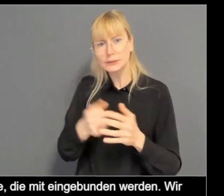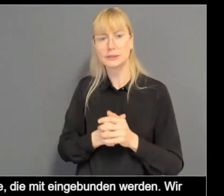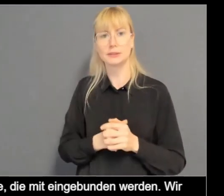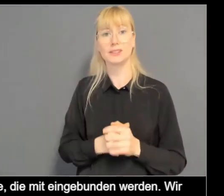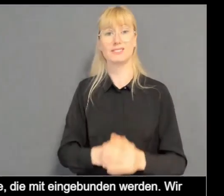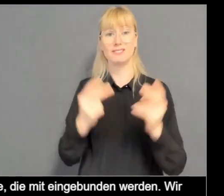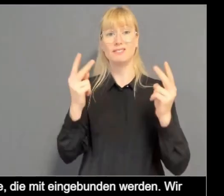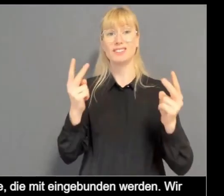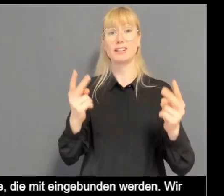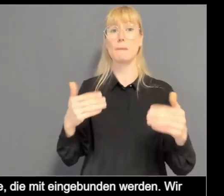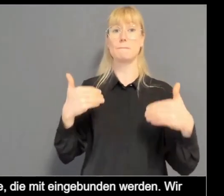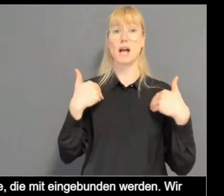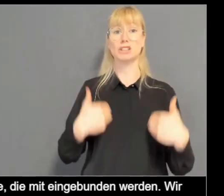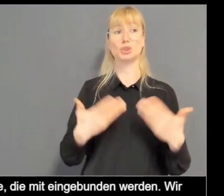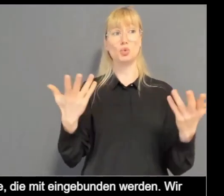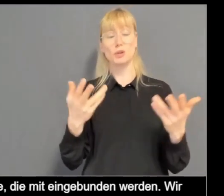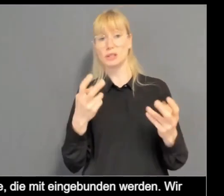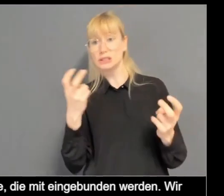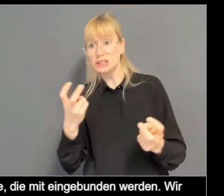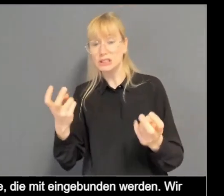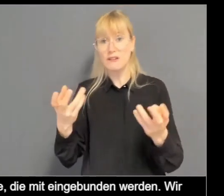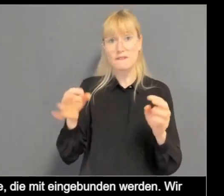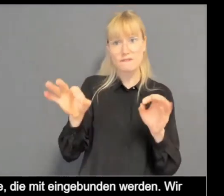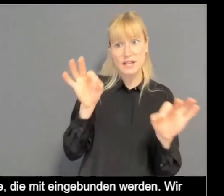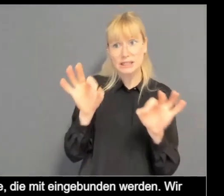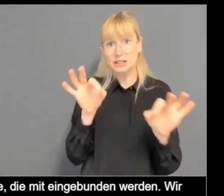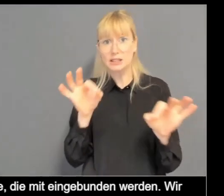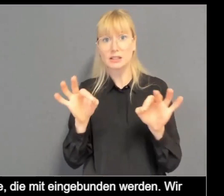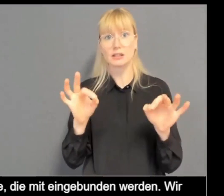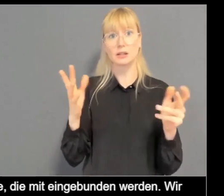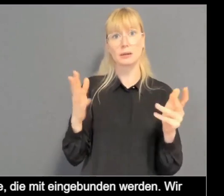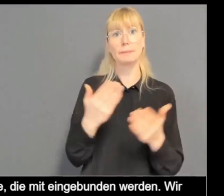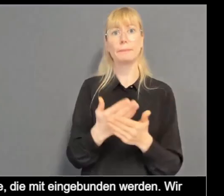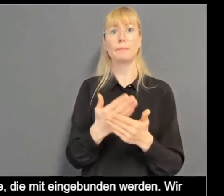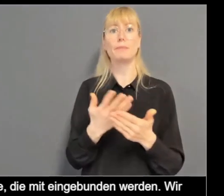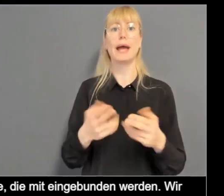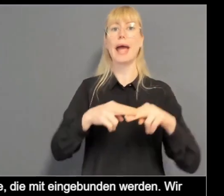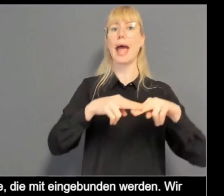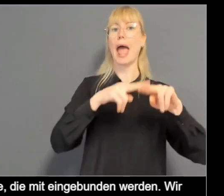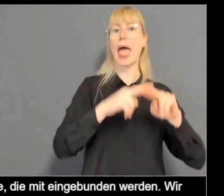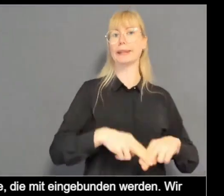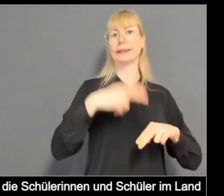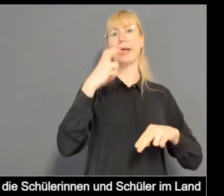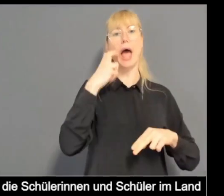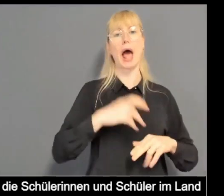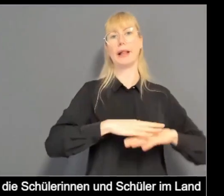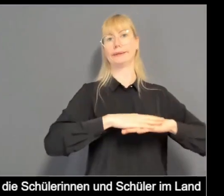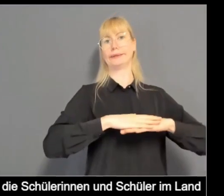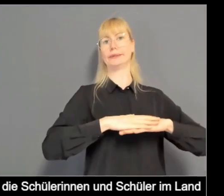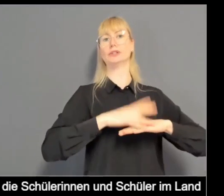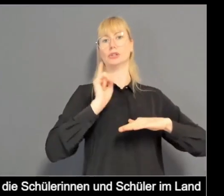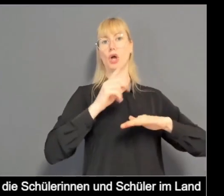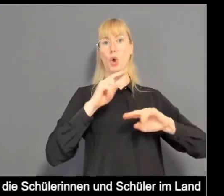noch. Wichtig ist, dass geeignete Personen gefunden werden können. Das geht eben los von sicherlich dem einen oder